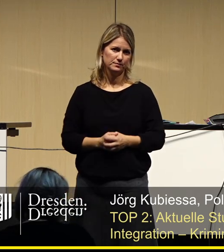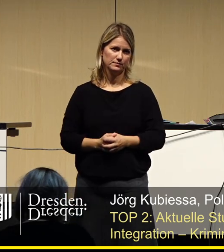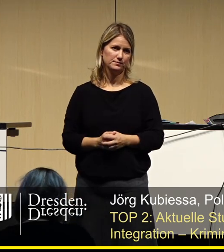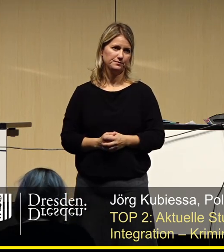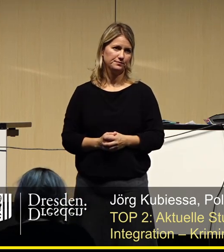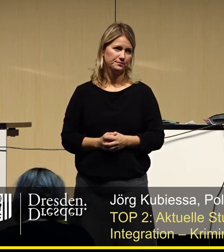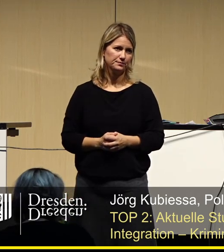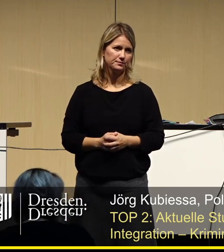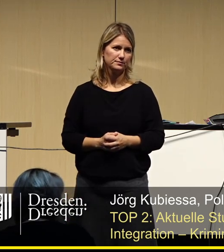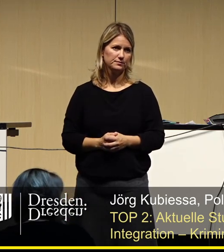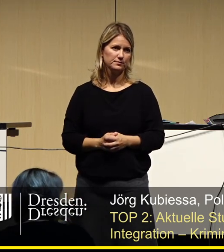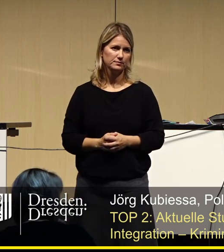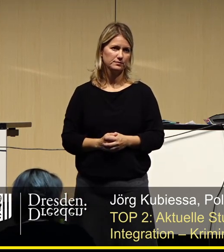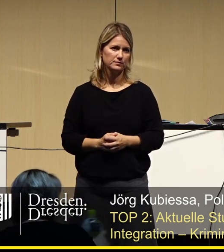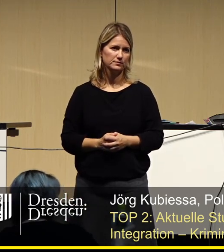realisiert werden kann.